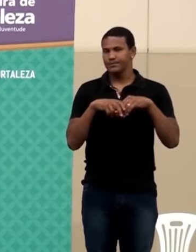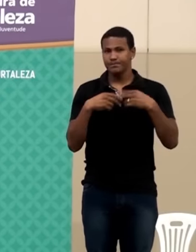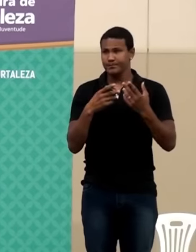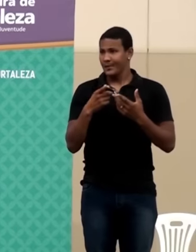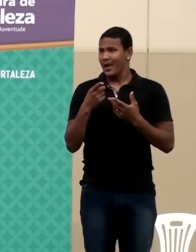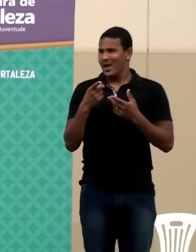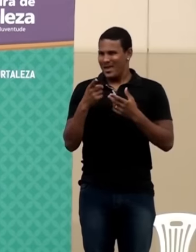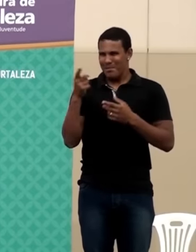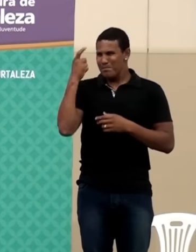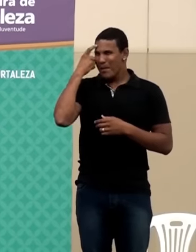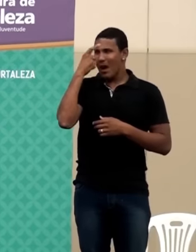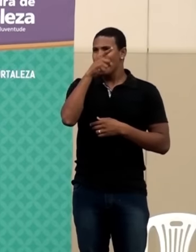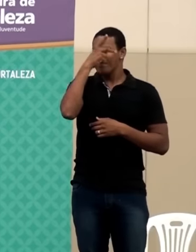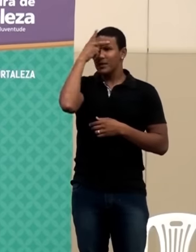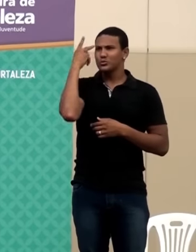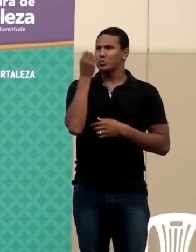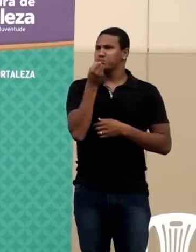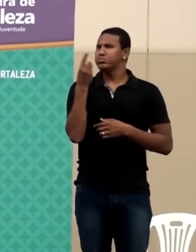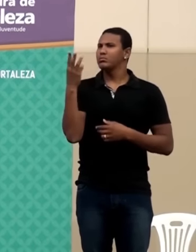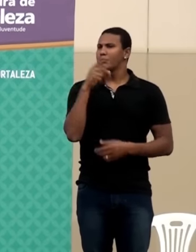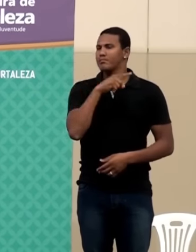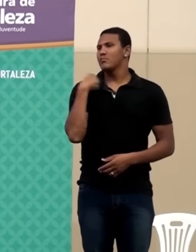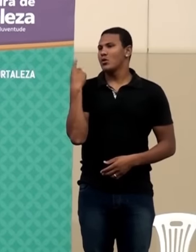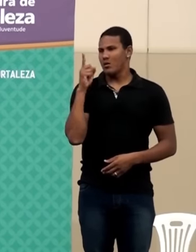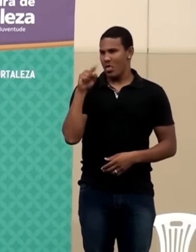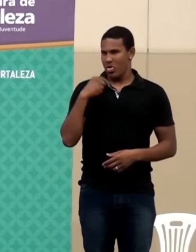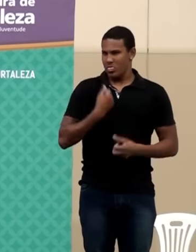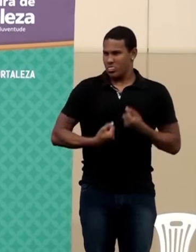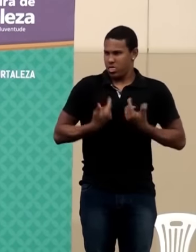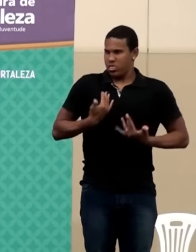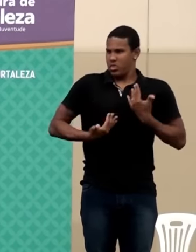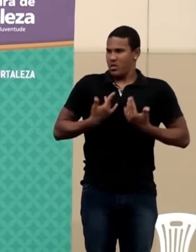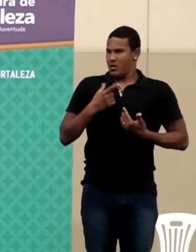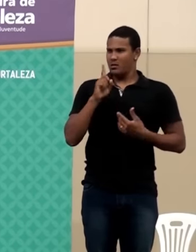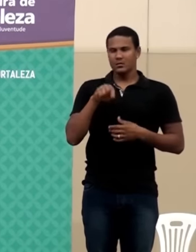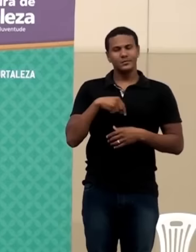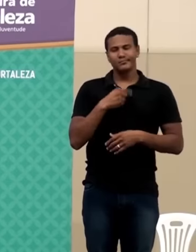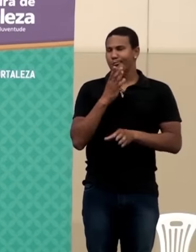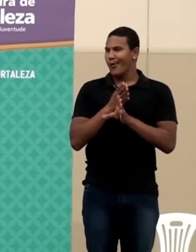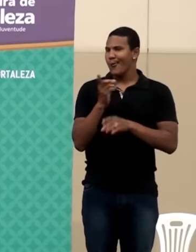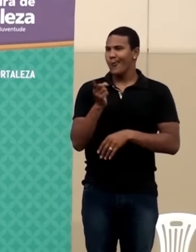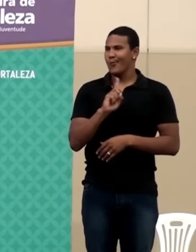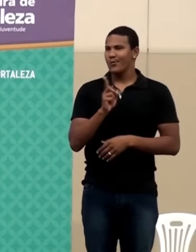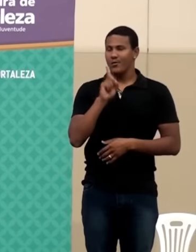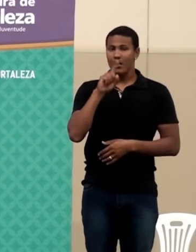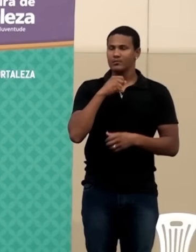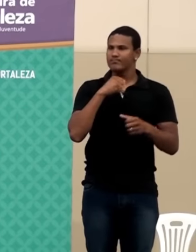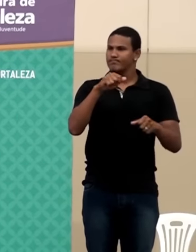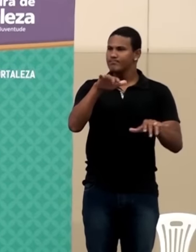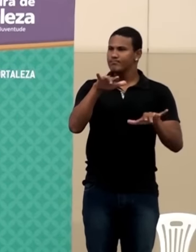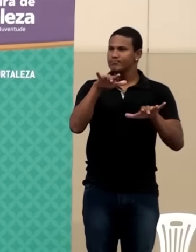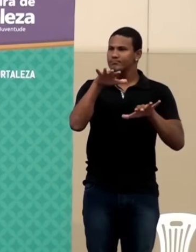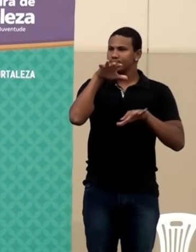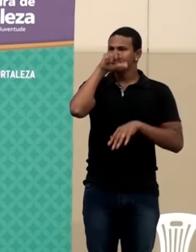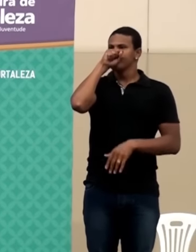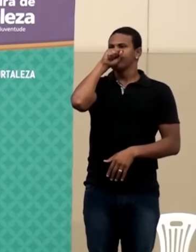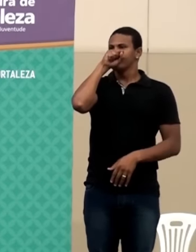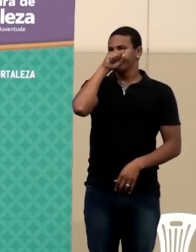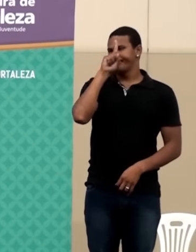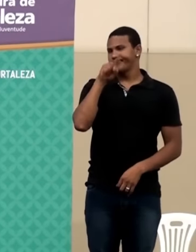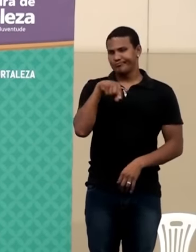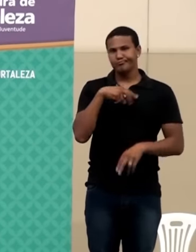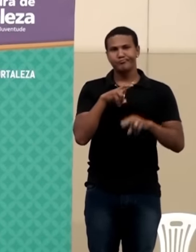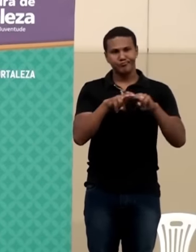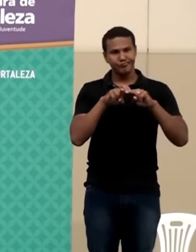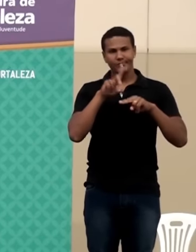morreram queimadas. Elas morreram intoxicadas, tanto pelo cianeto quanto pelo CO, que também é um outro gás tóxico que